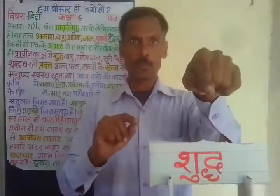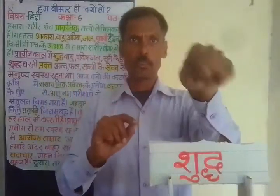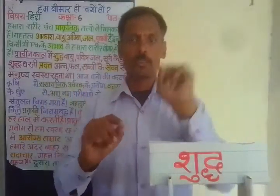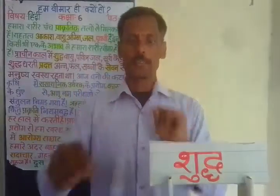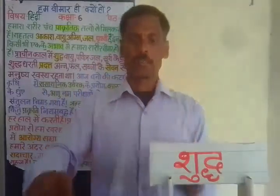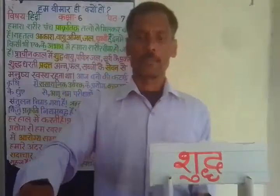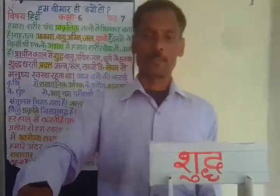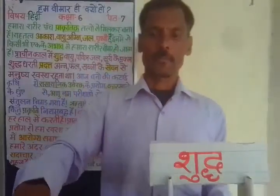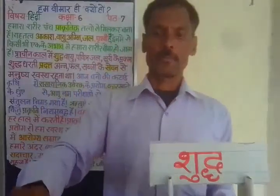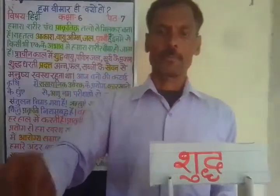शुद्ध